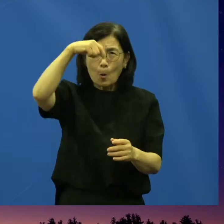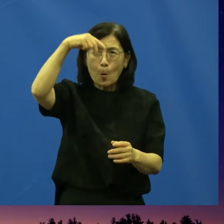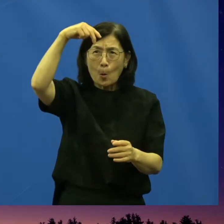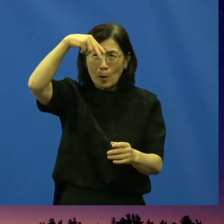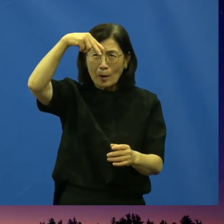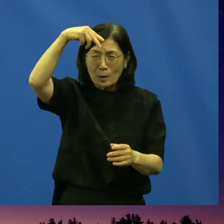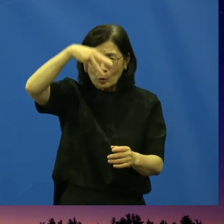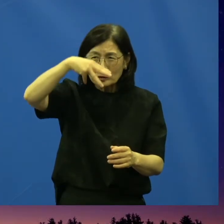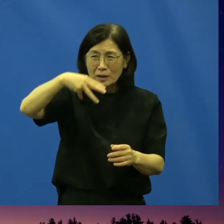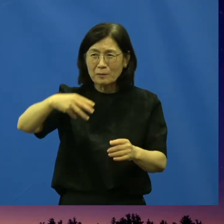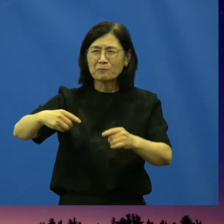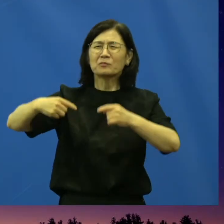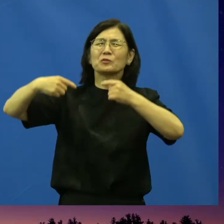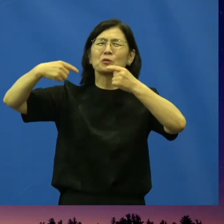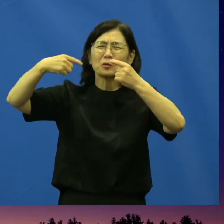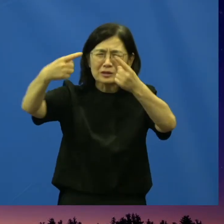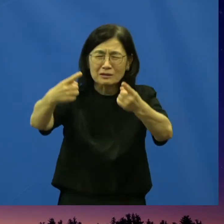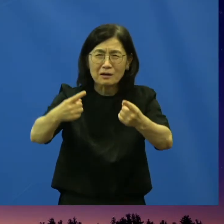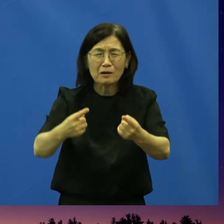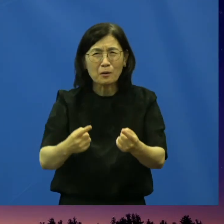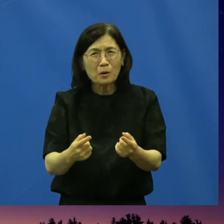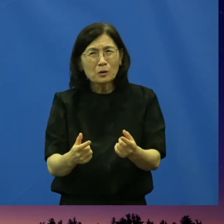고등부가 끝나면 또 끝나나 하니까 또